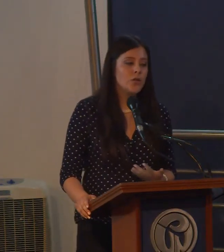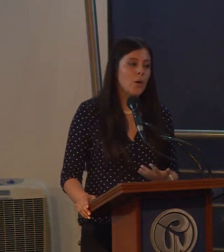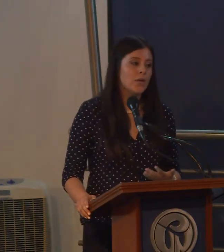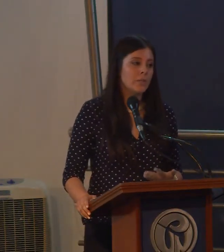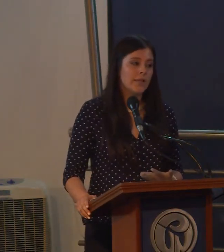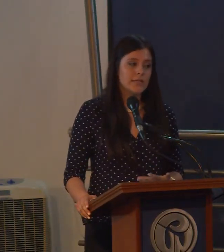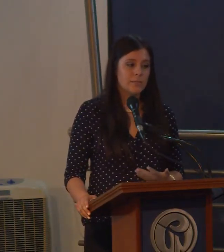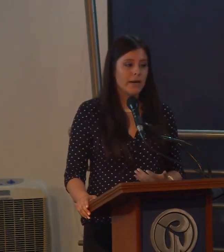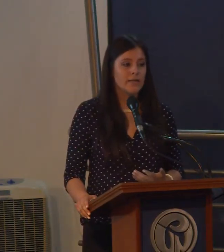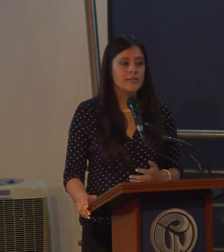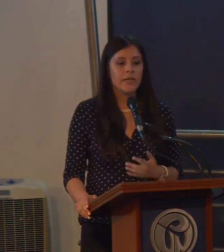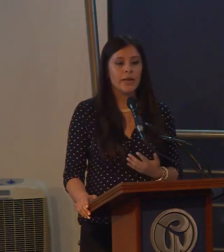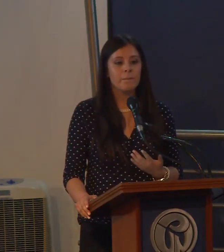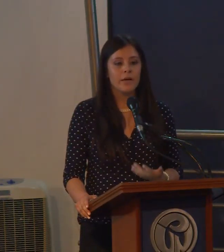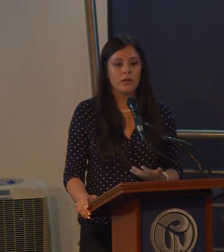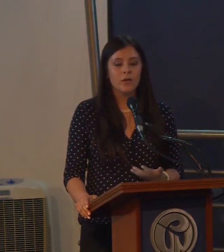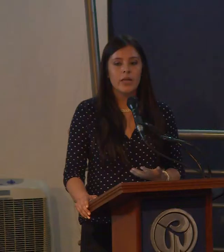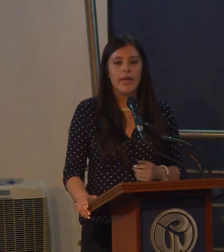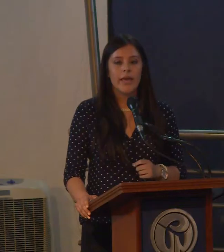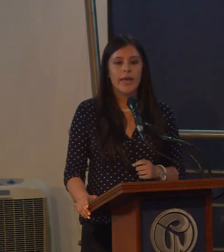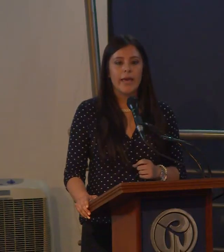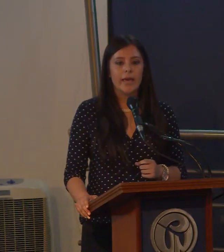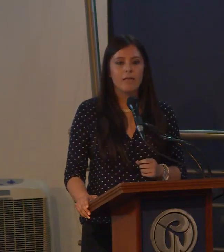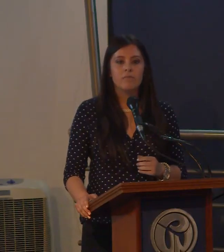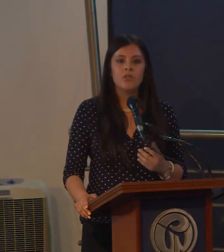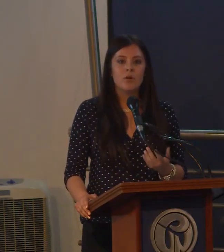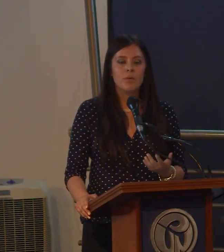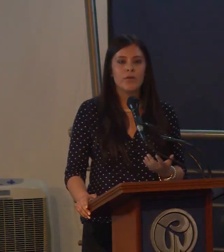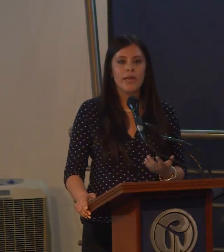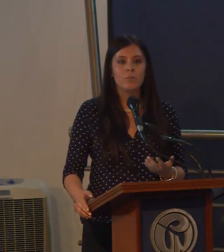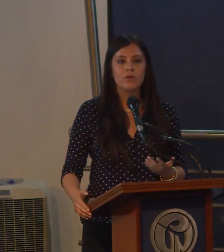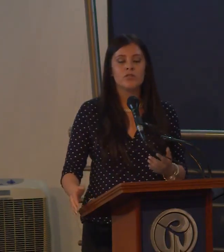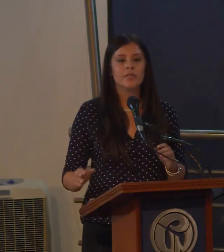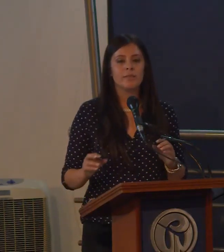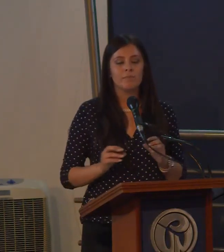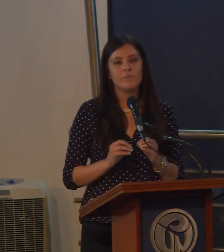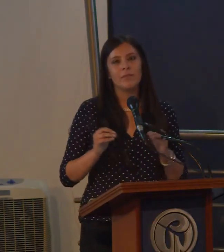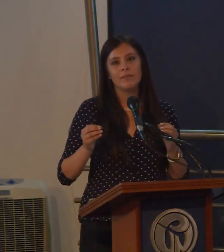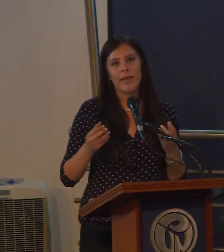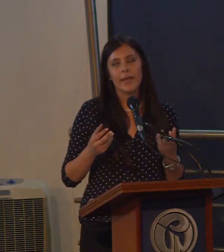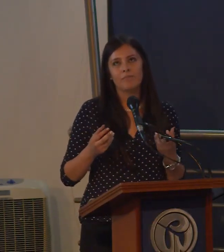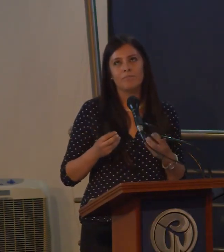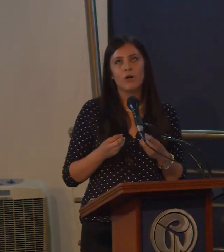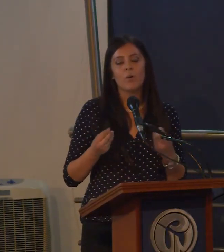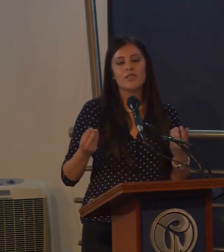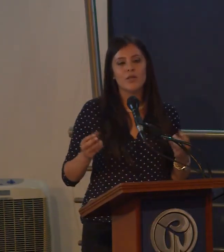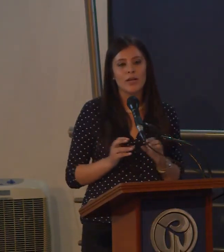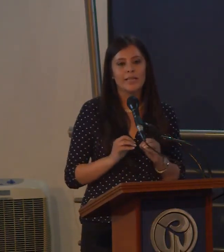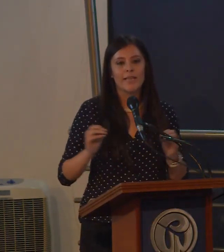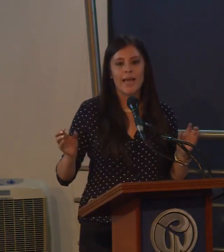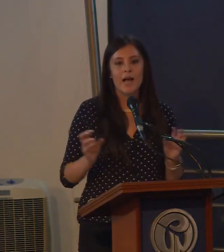todos los jóvenes participaran, sin embargo, no podíamos,